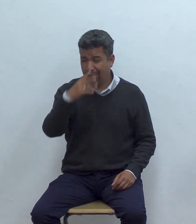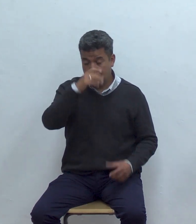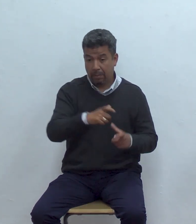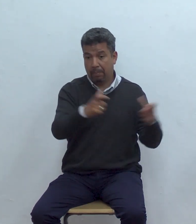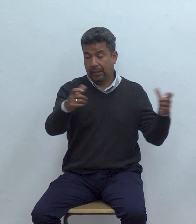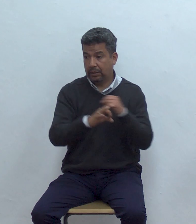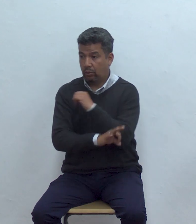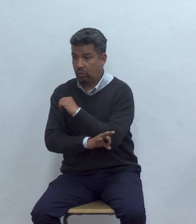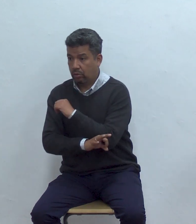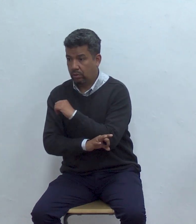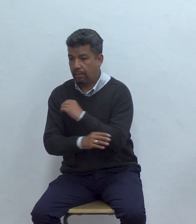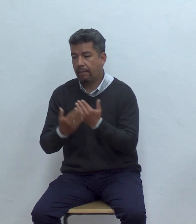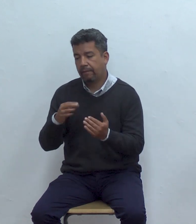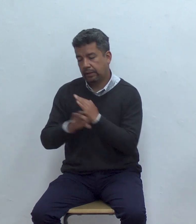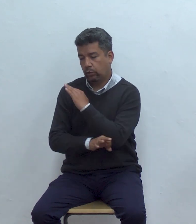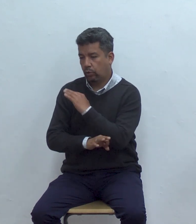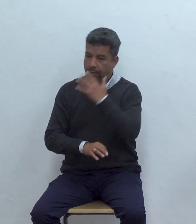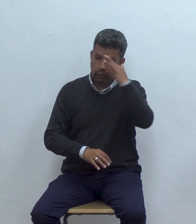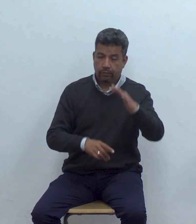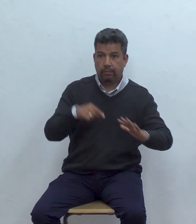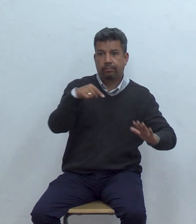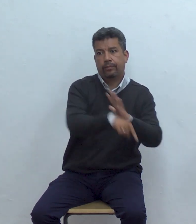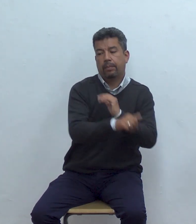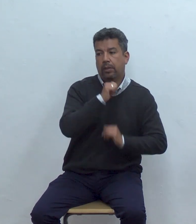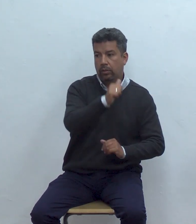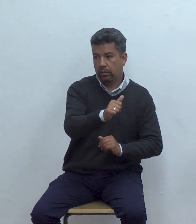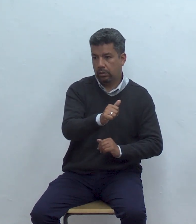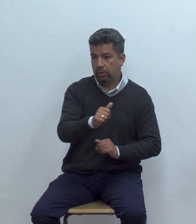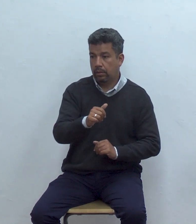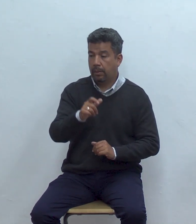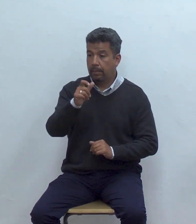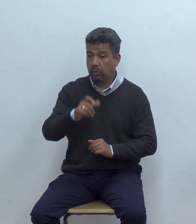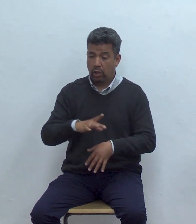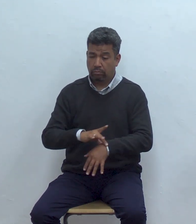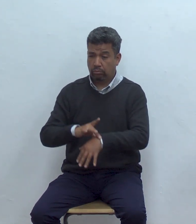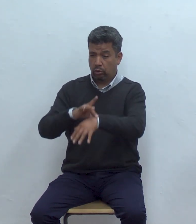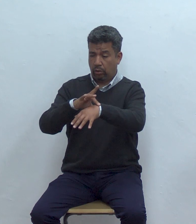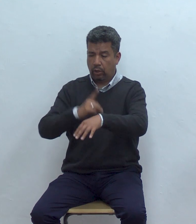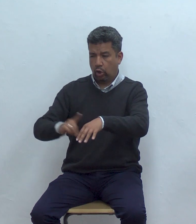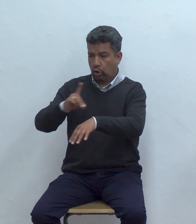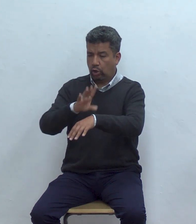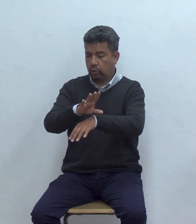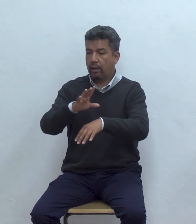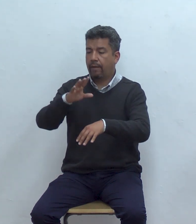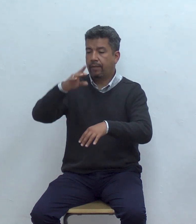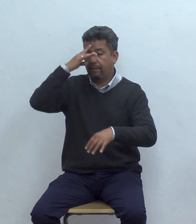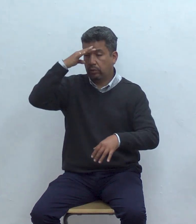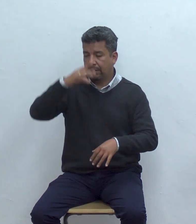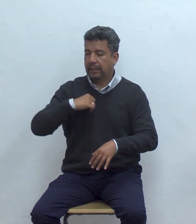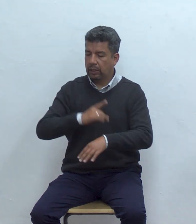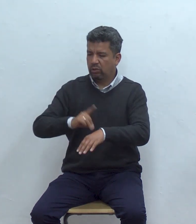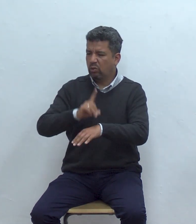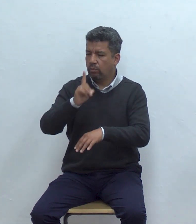O sea que es más fácil saber de psicología que filosofía. Entonces los filósofos, los doctores en filosofía tienen doctorado porque se